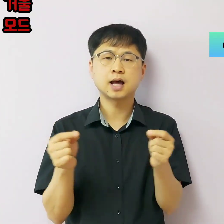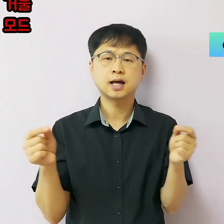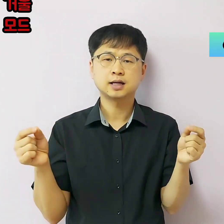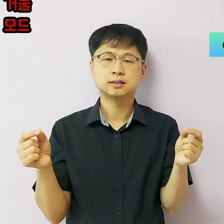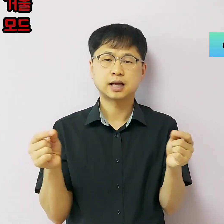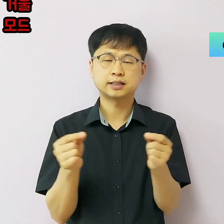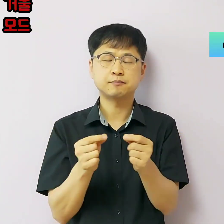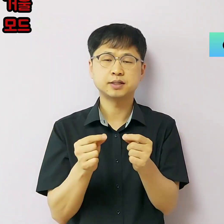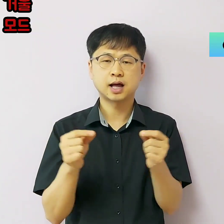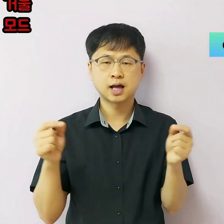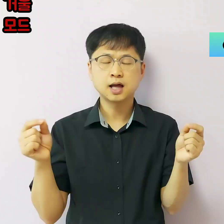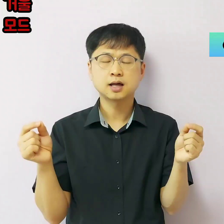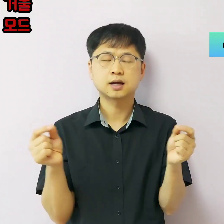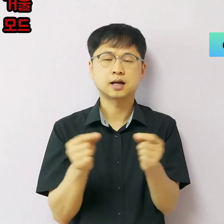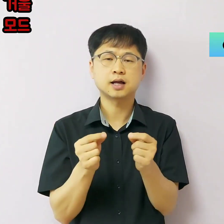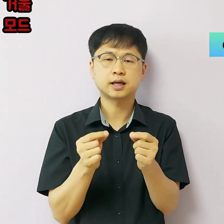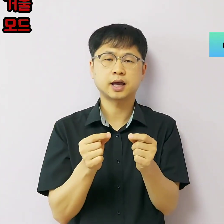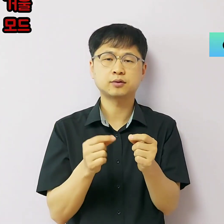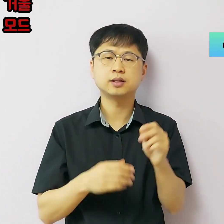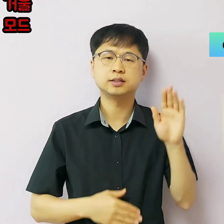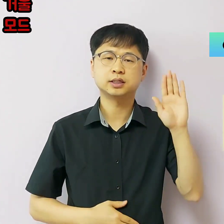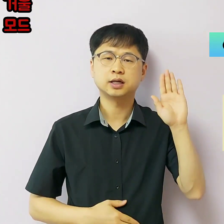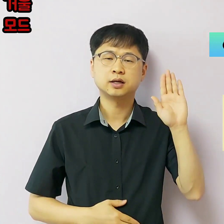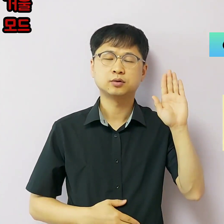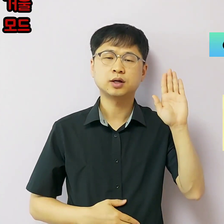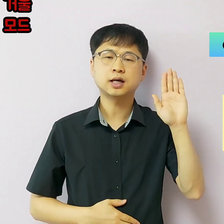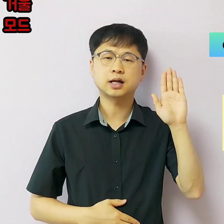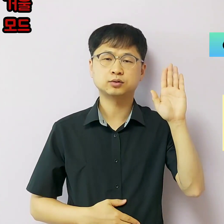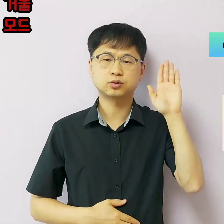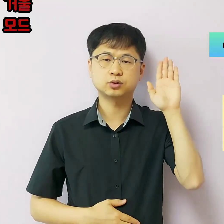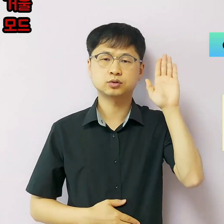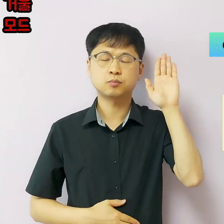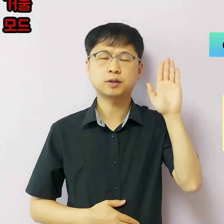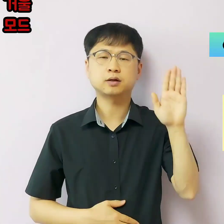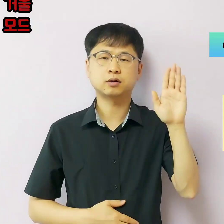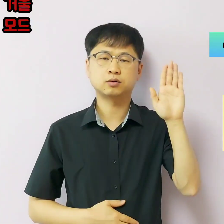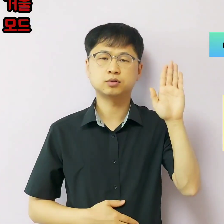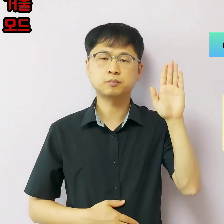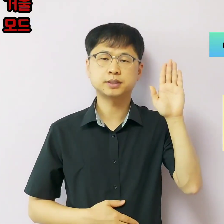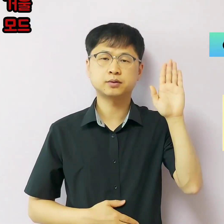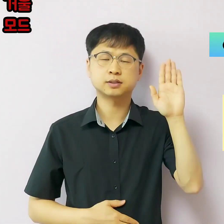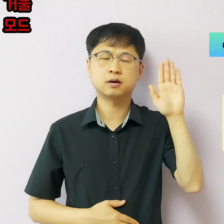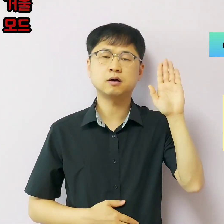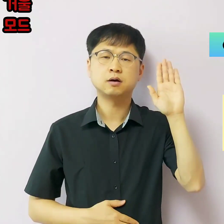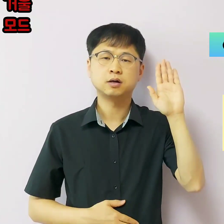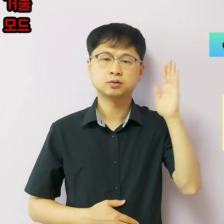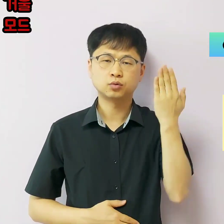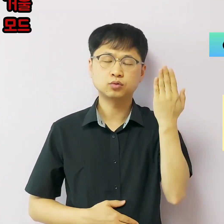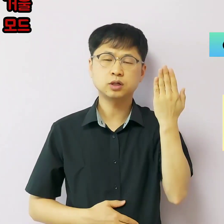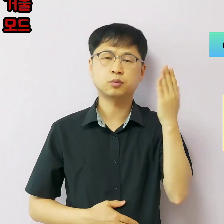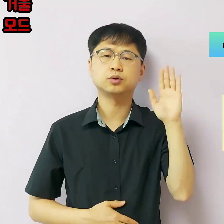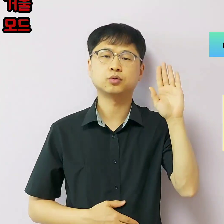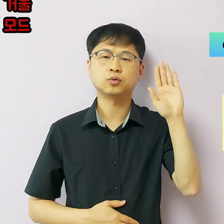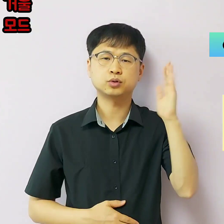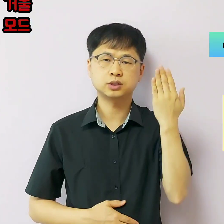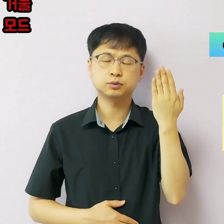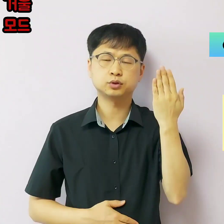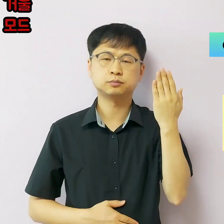가깝다 다 됩니다. 가깝게 됐는지. 되다라는 수어는 손바닥을 얼굴 옆에 세워서 손등이 보이도록 뒤집어